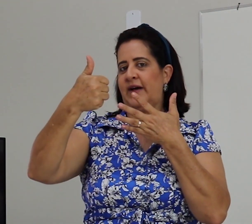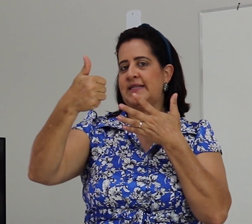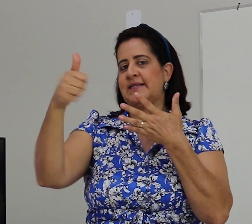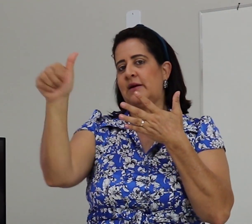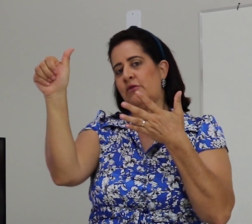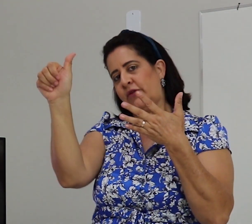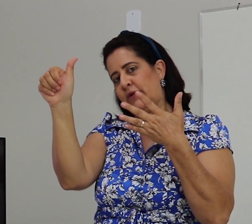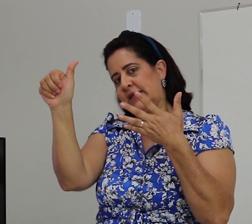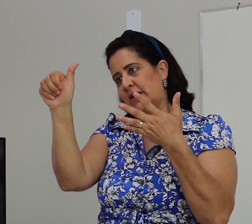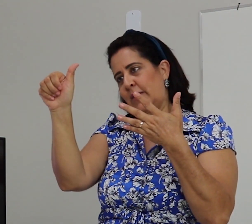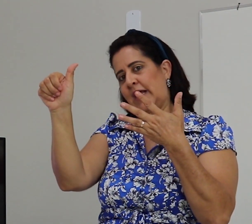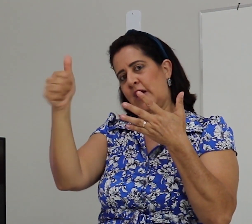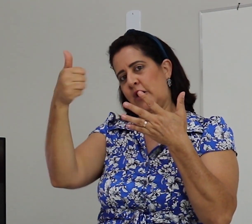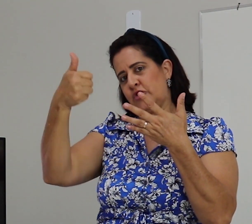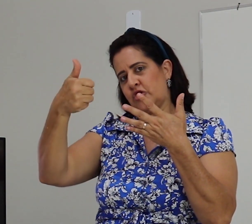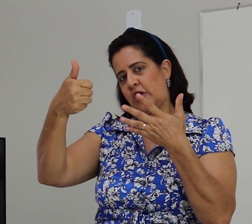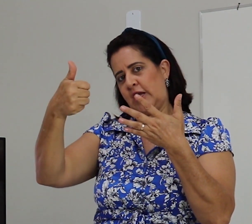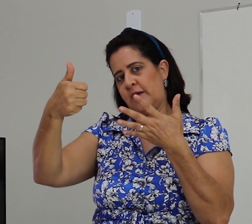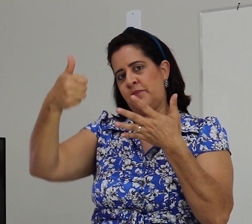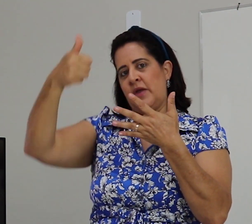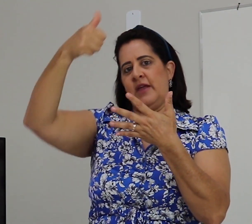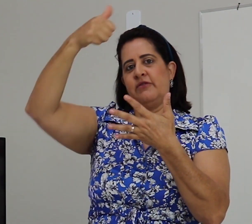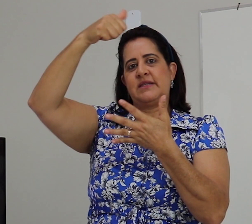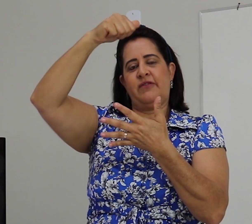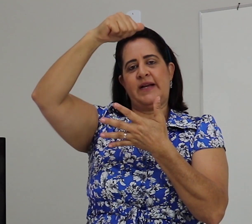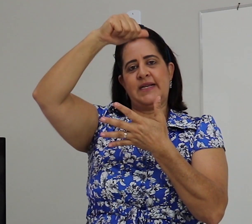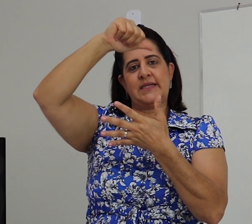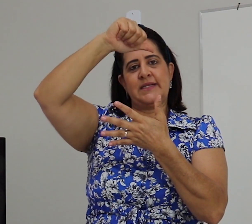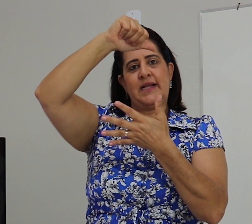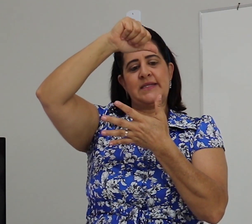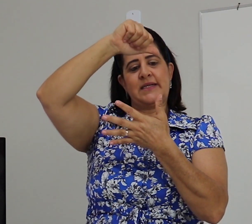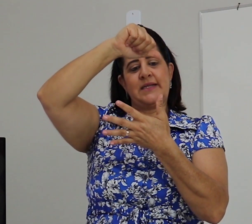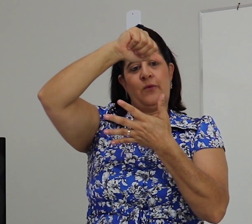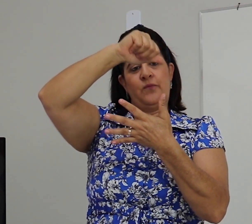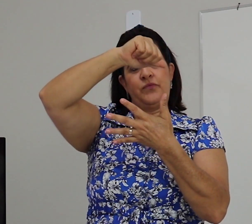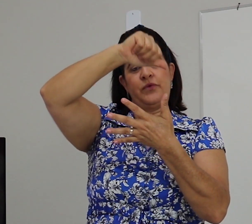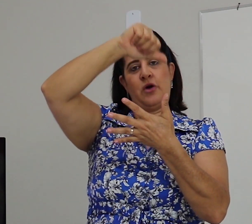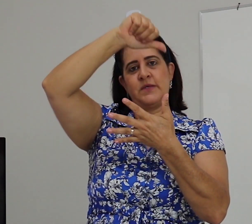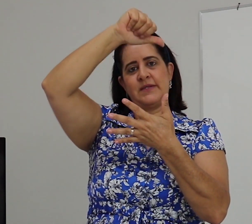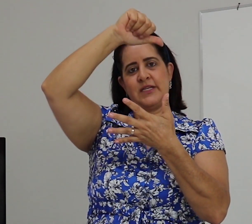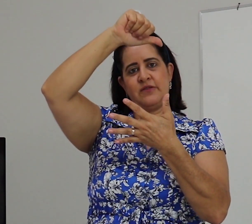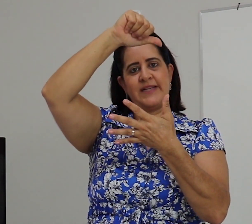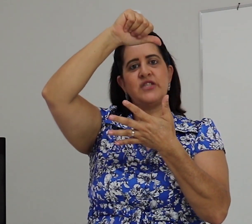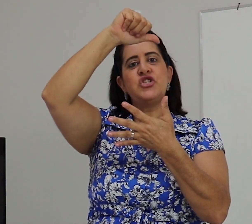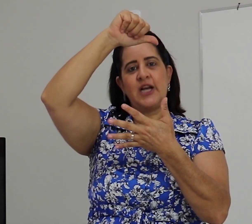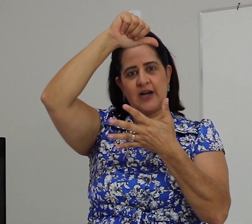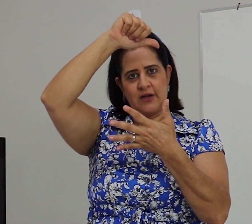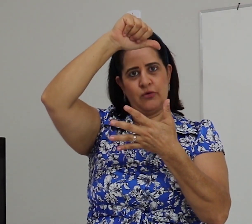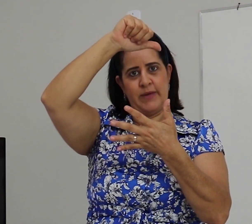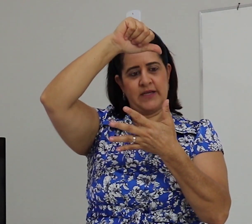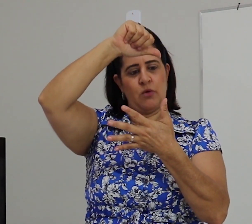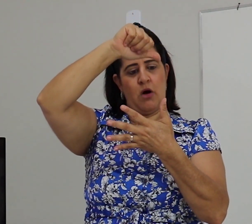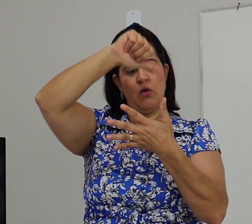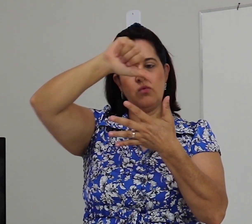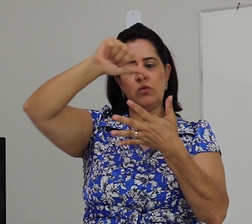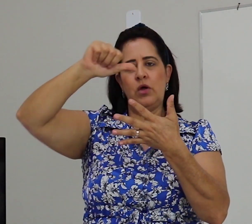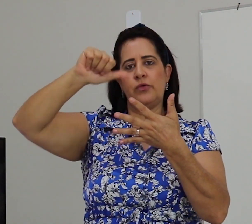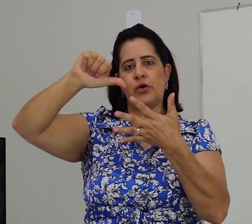faz essa configuração aqui, ó, de joinha, e você faz essa sinalização, como se você estivesse ticando mesmo, ó, 1,